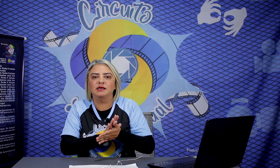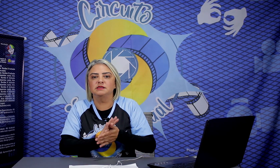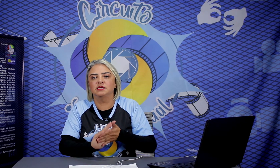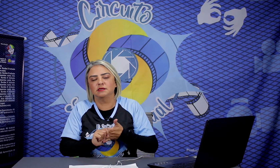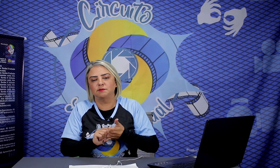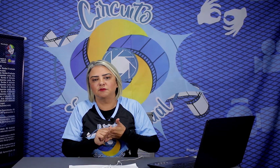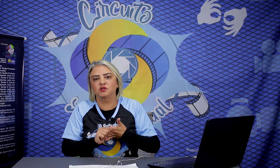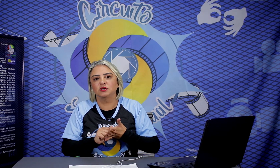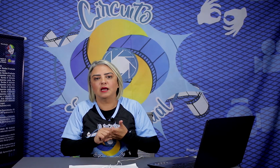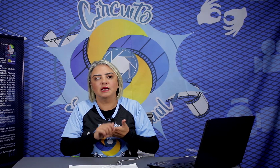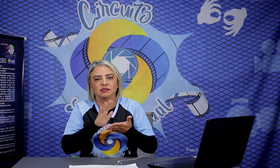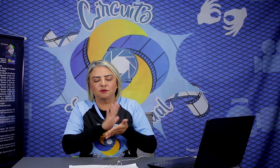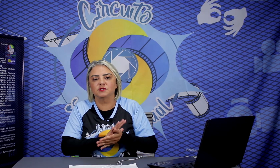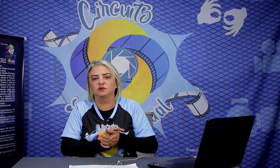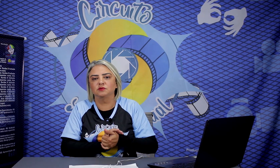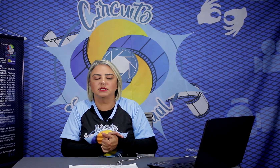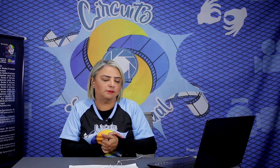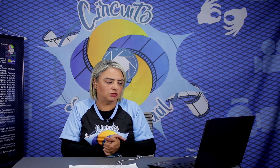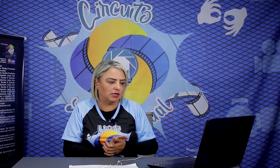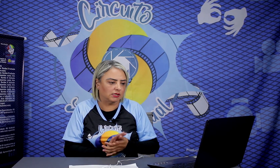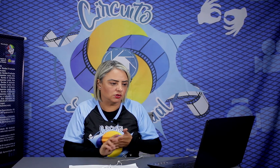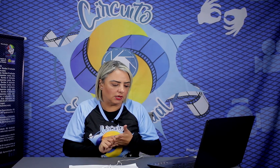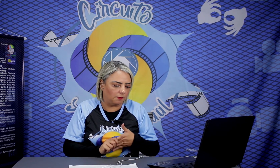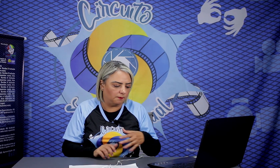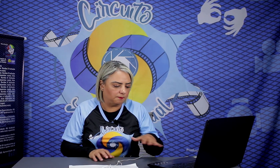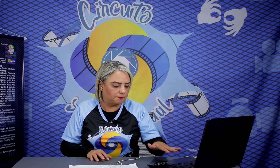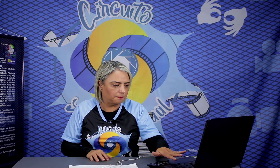essa profissão do intérprete educacional.